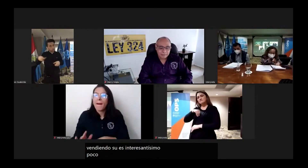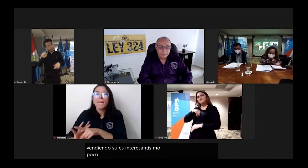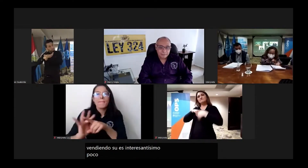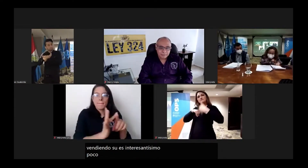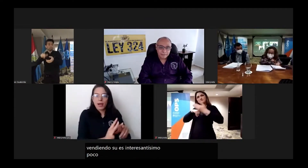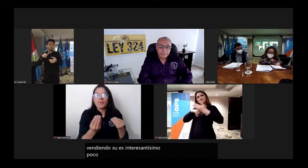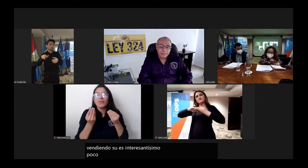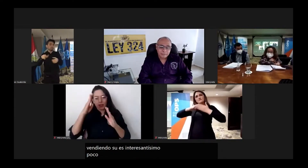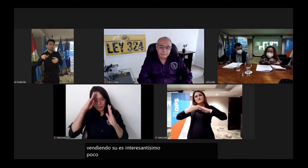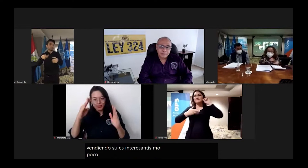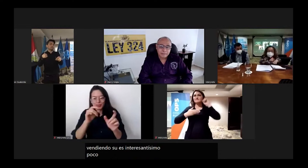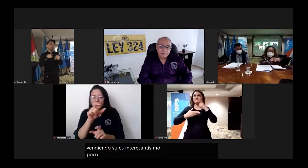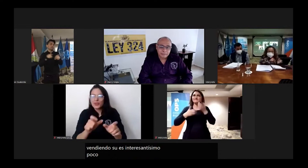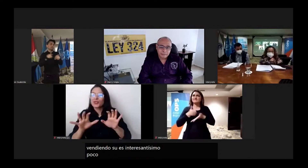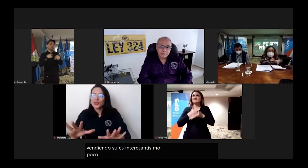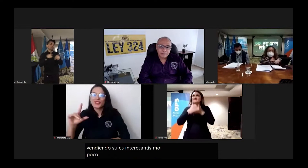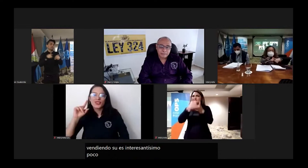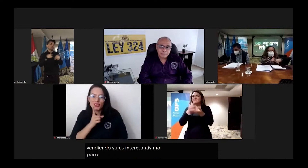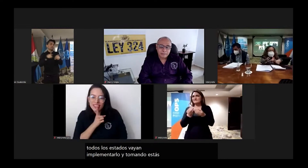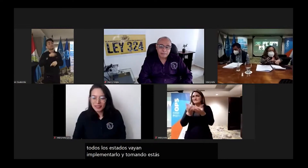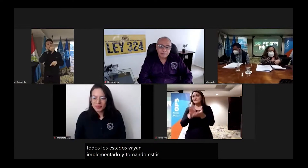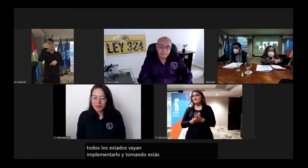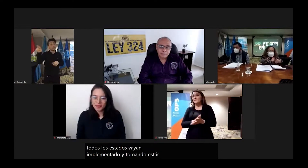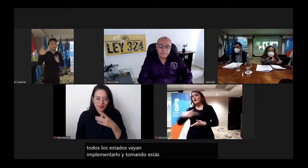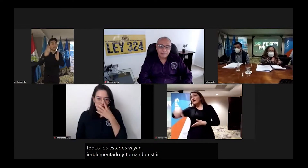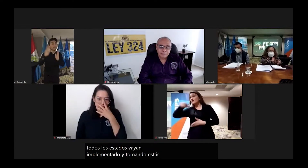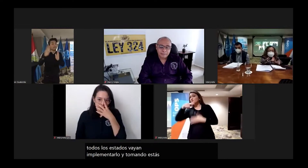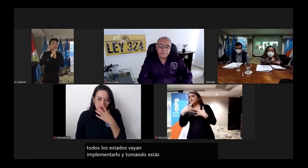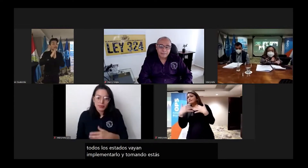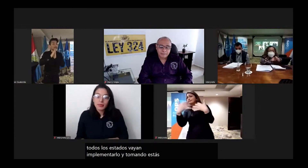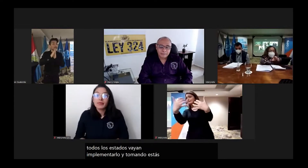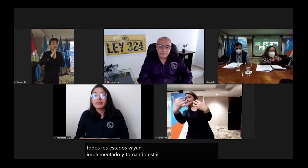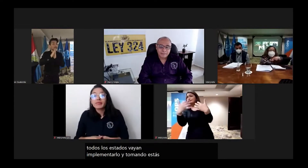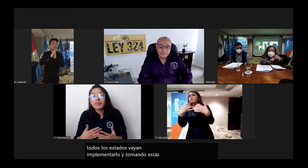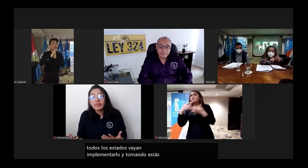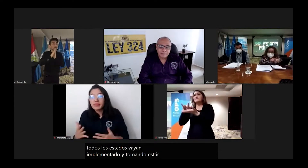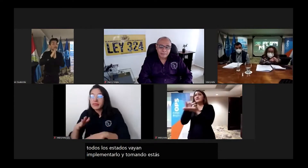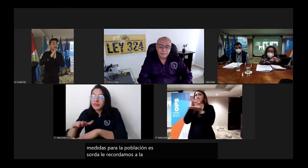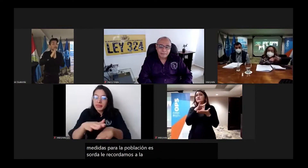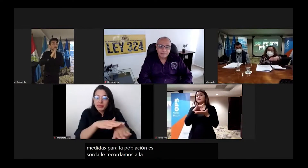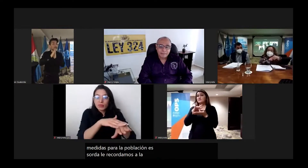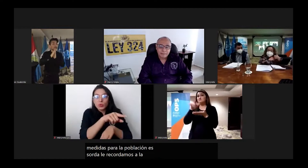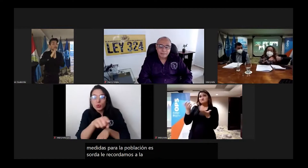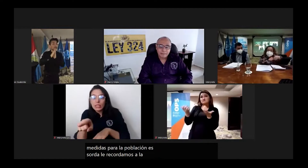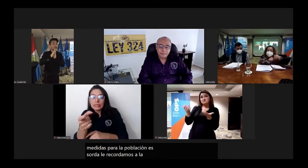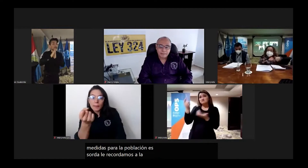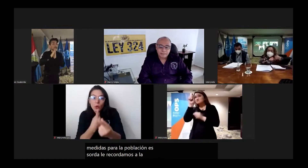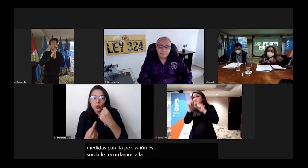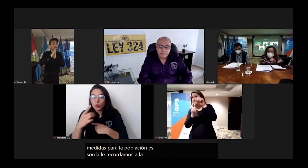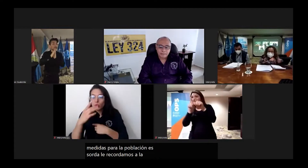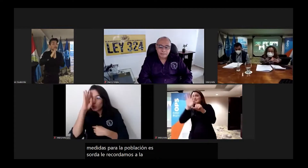población es sorda. Les recordamos a la audiencia y a los participantes que las preguntas las vamos a